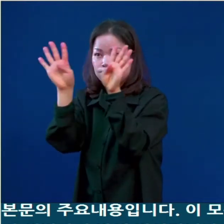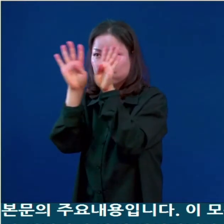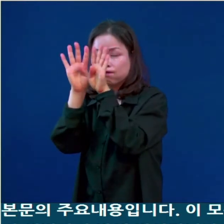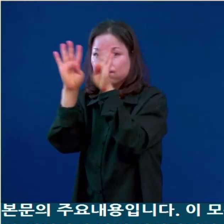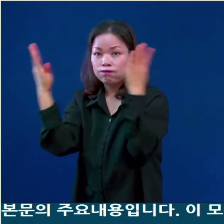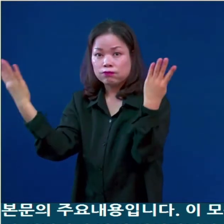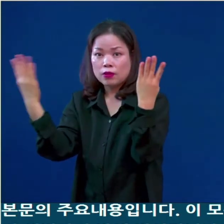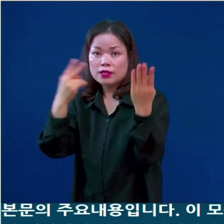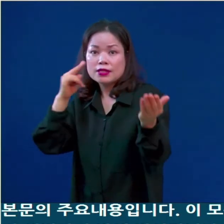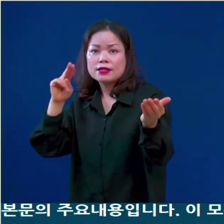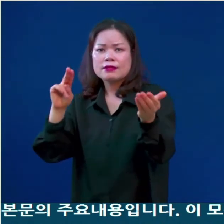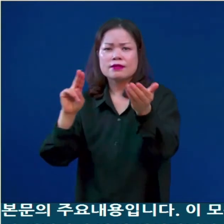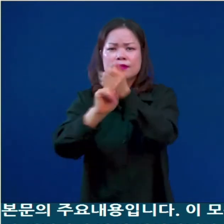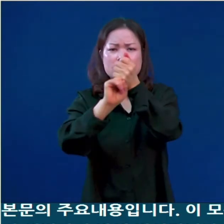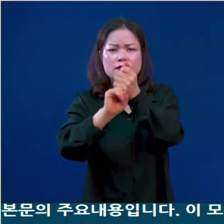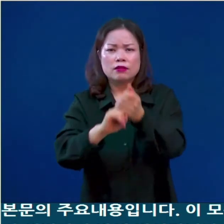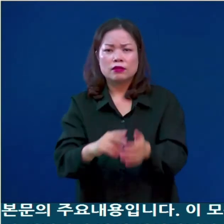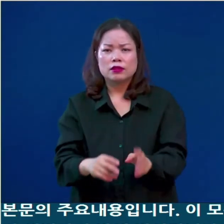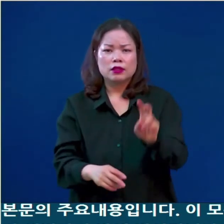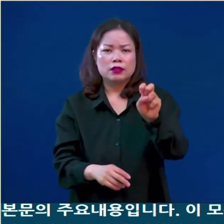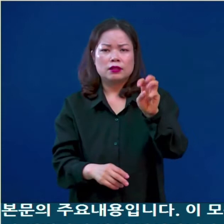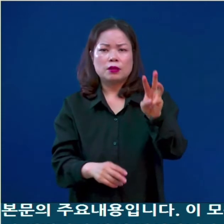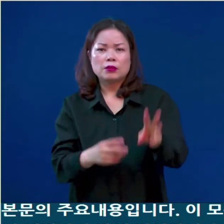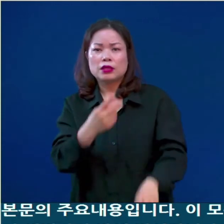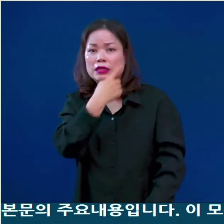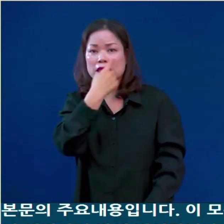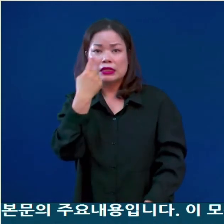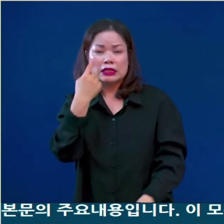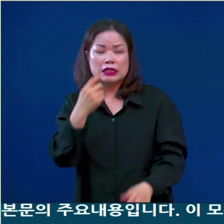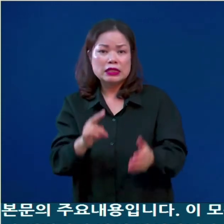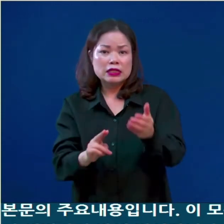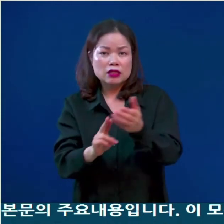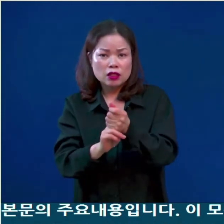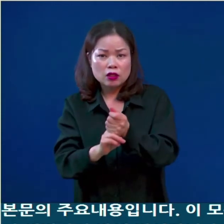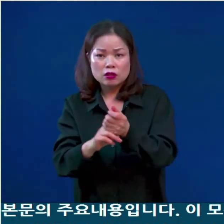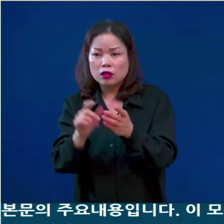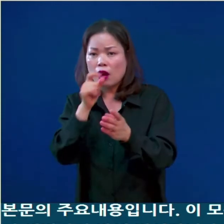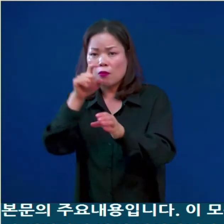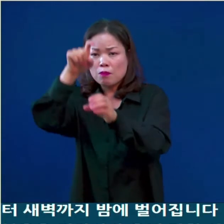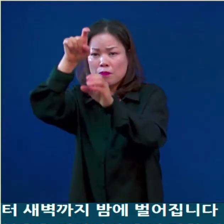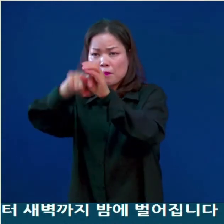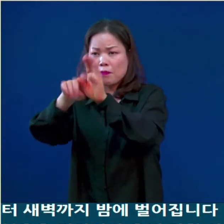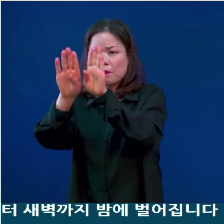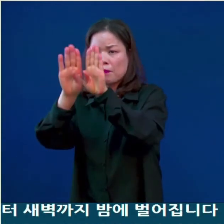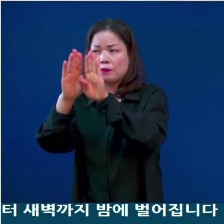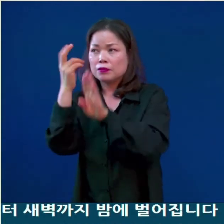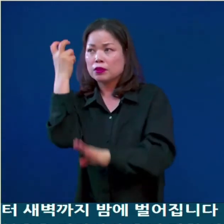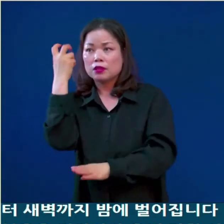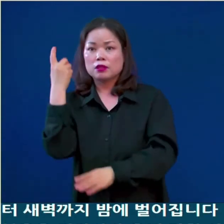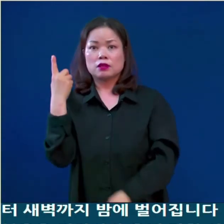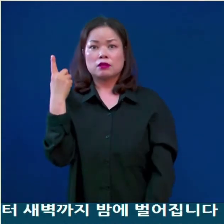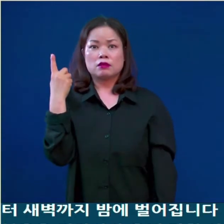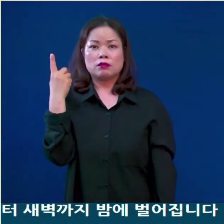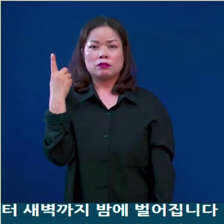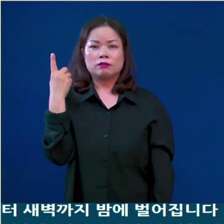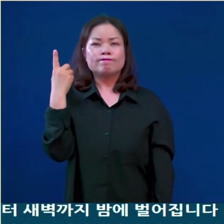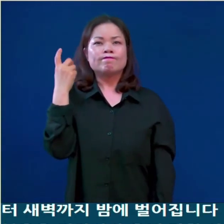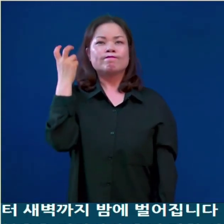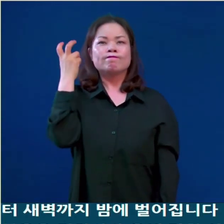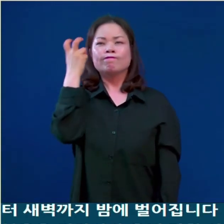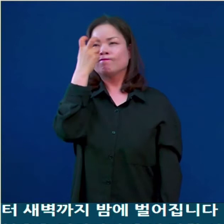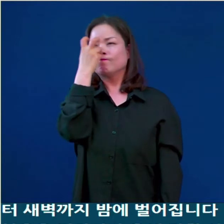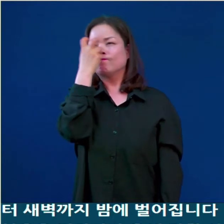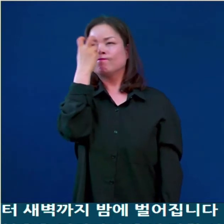맛봅니다. 23절의 증언처럼 옥은 든든하게 잠겨 있었고 지키는 사람들이 문에